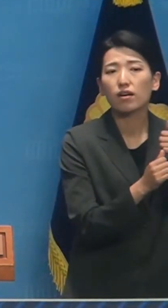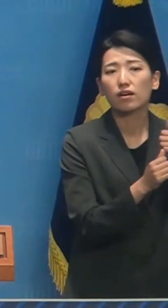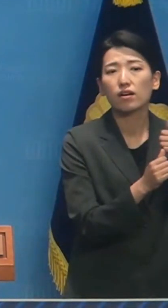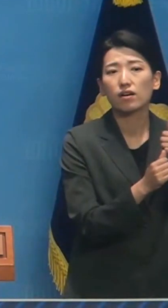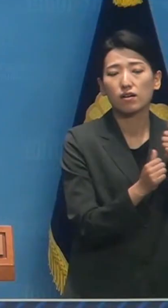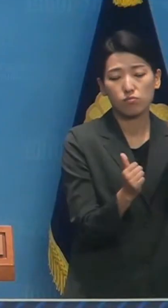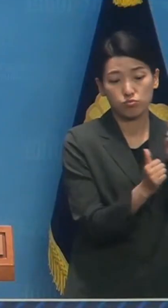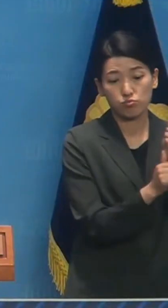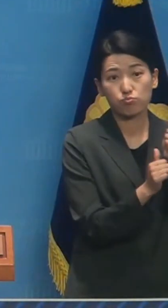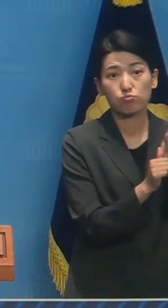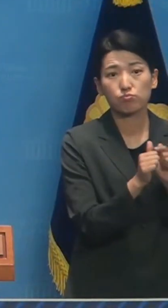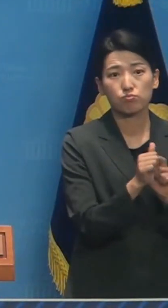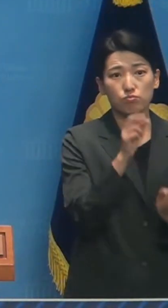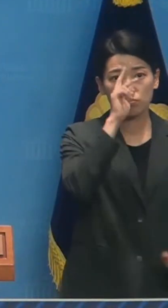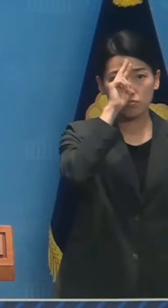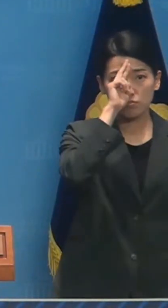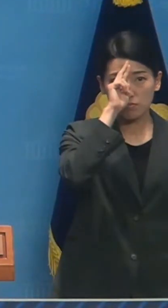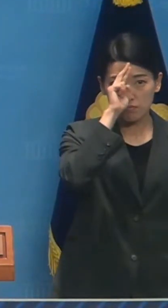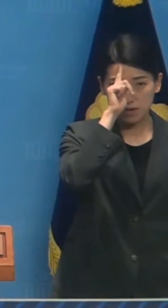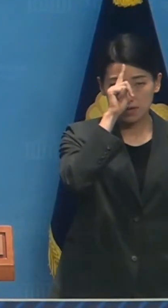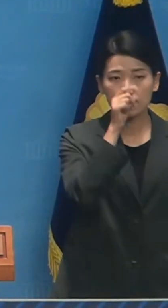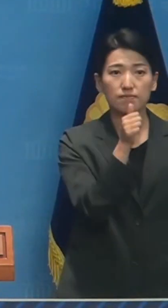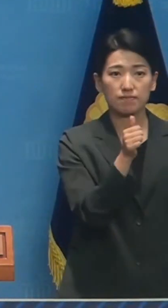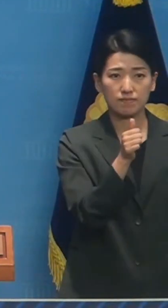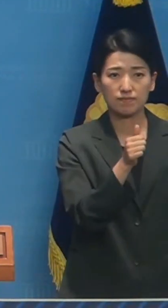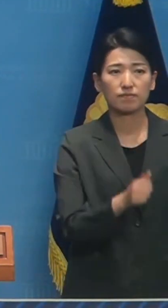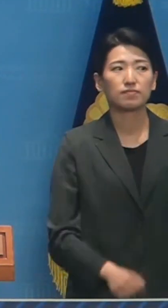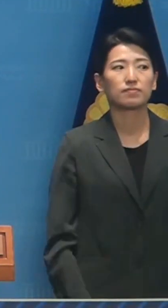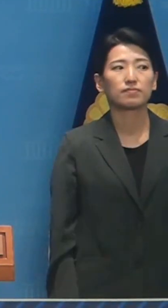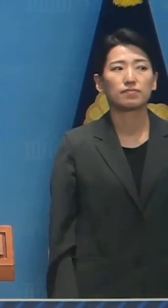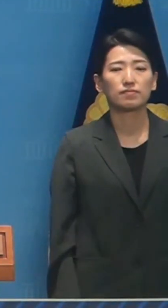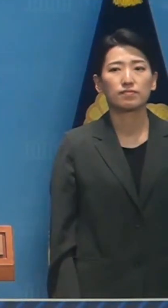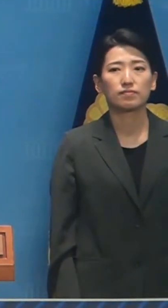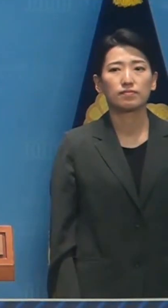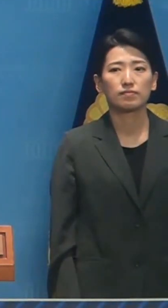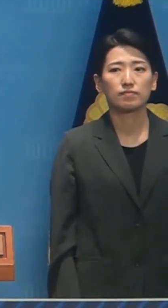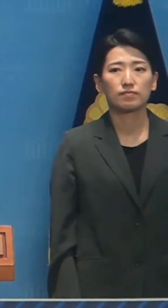진실규명추진위원회 부회장 박병은 부회장님 모셨습니다.